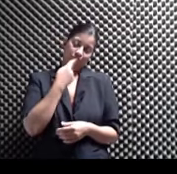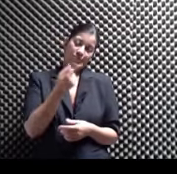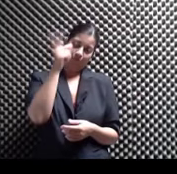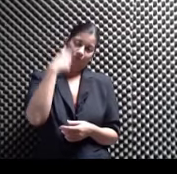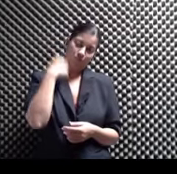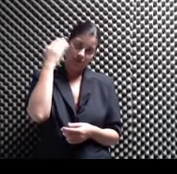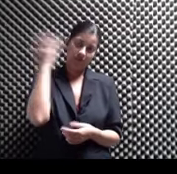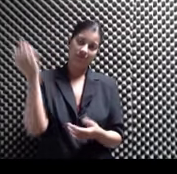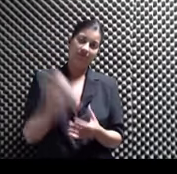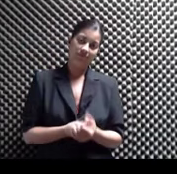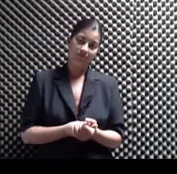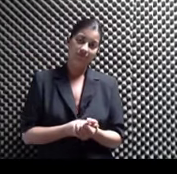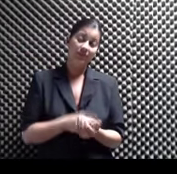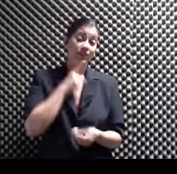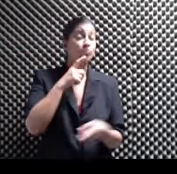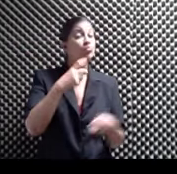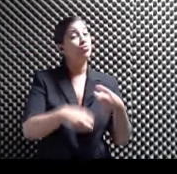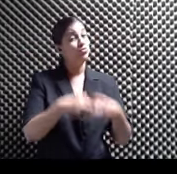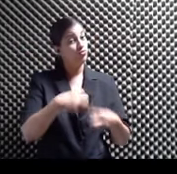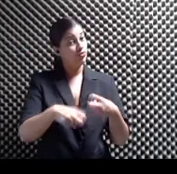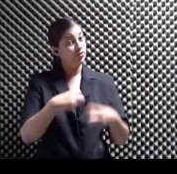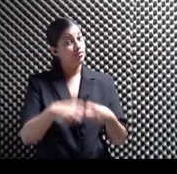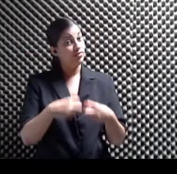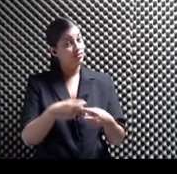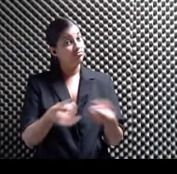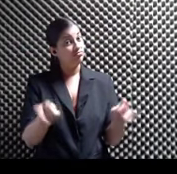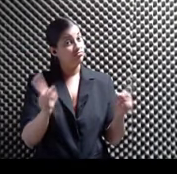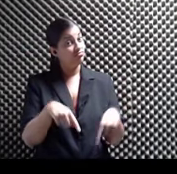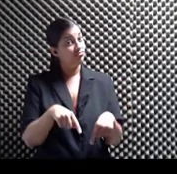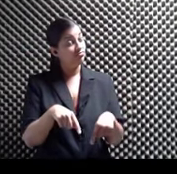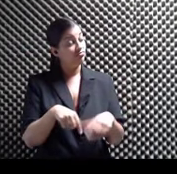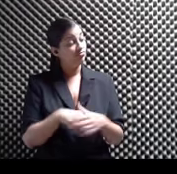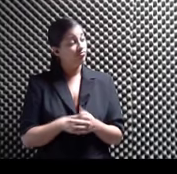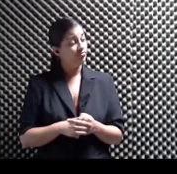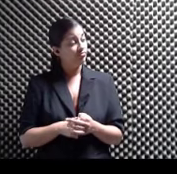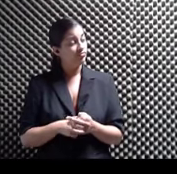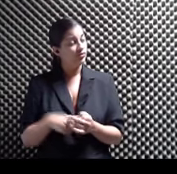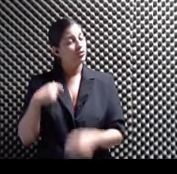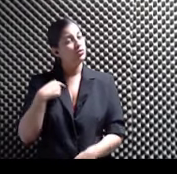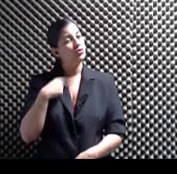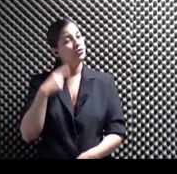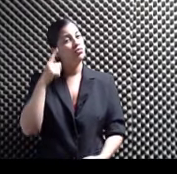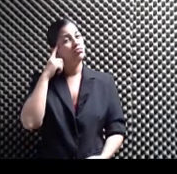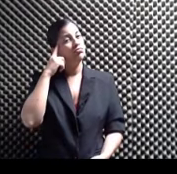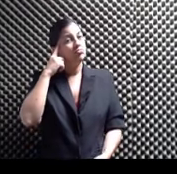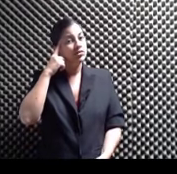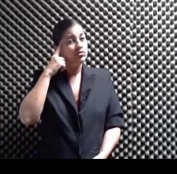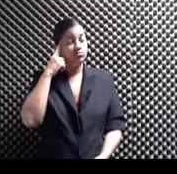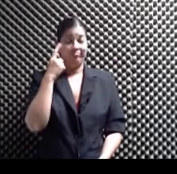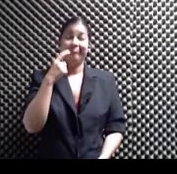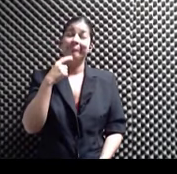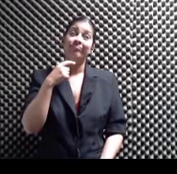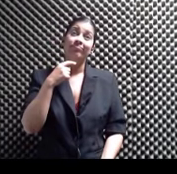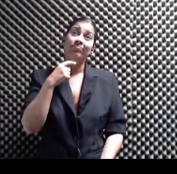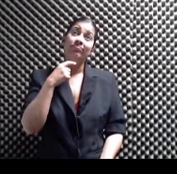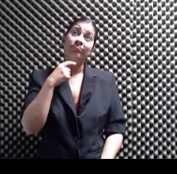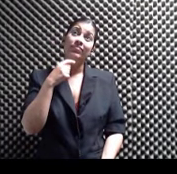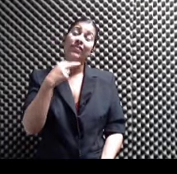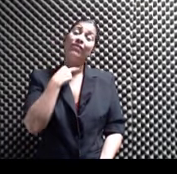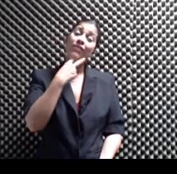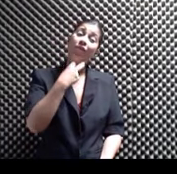eso yo sé que es un mal que tenemos y que hay muchos que tienen en los medios. Así es que creo que nos va a hacer mucha falta su